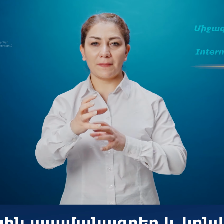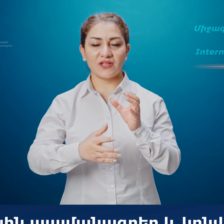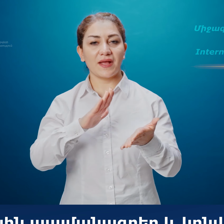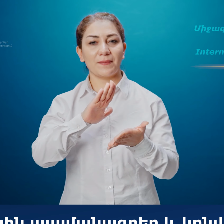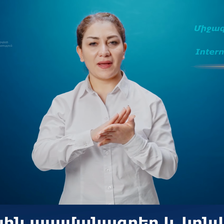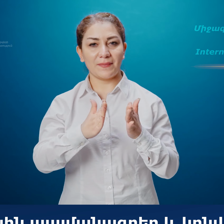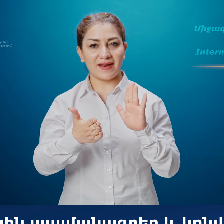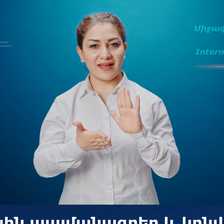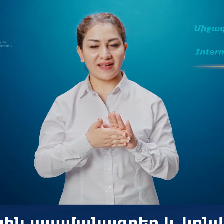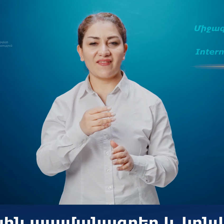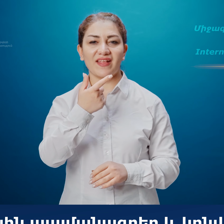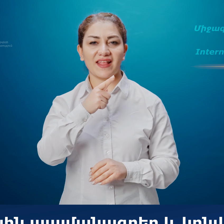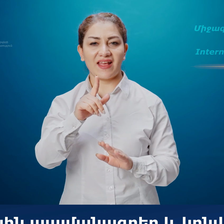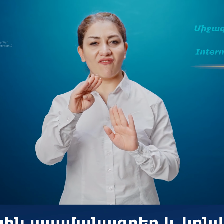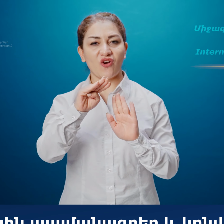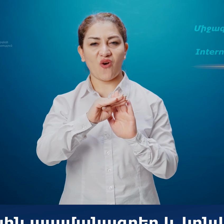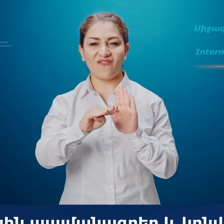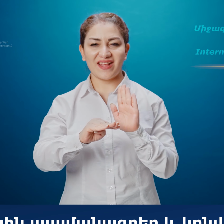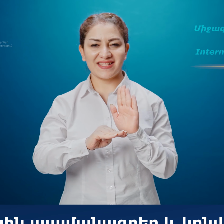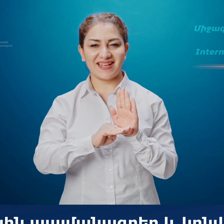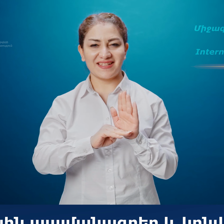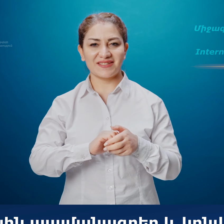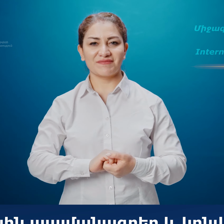Միջազգային պայմանագրեր և կոնվենցիաներ։